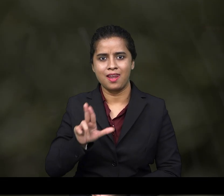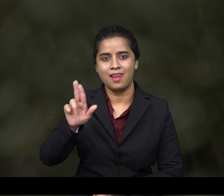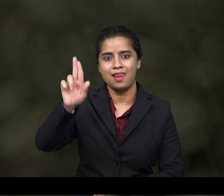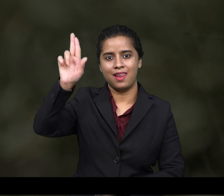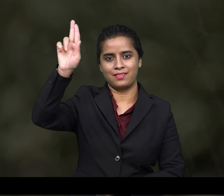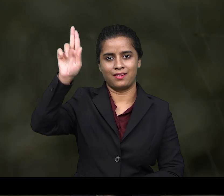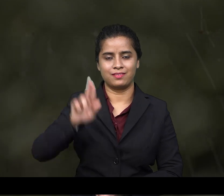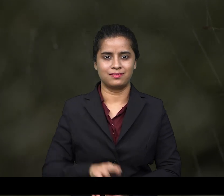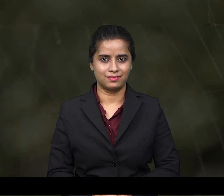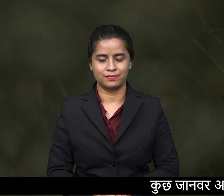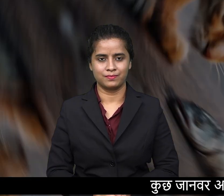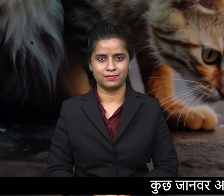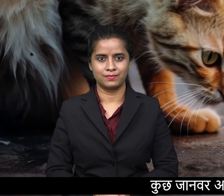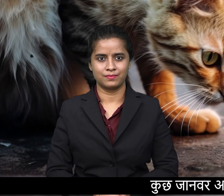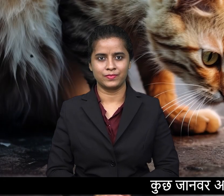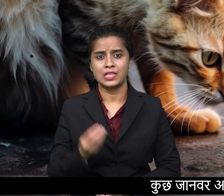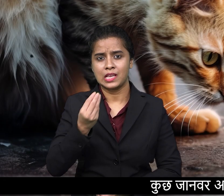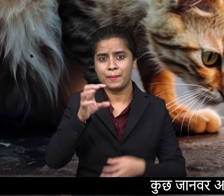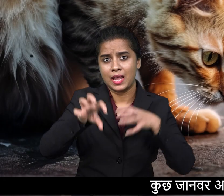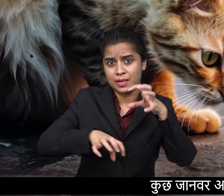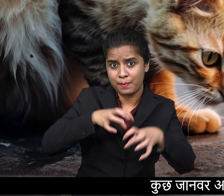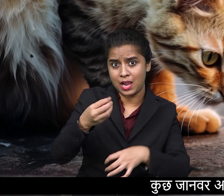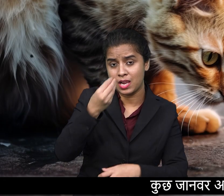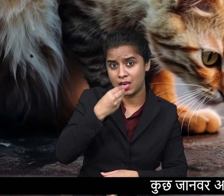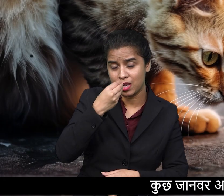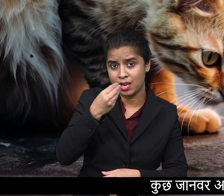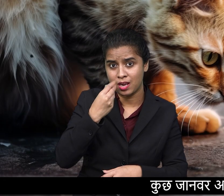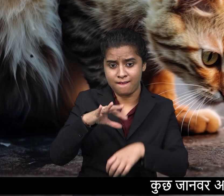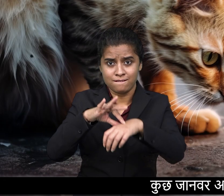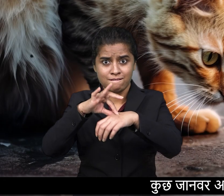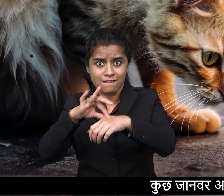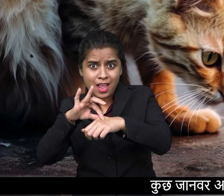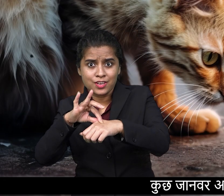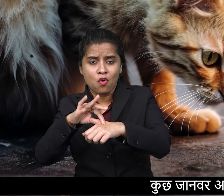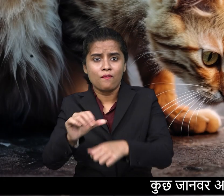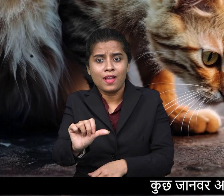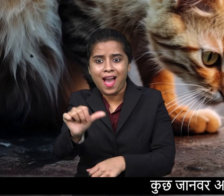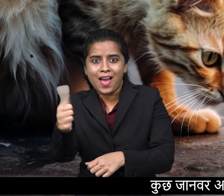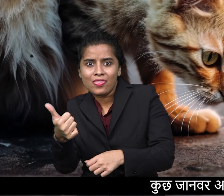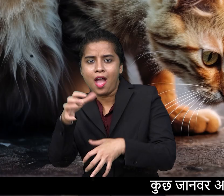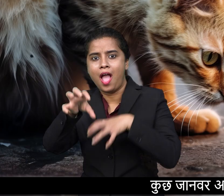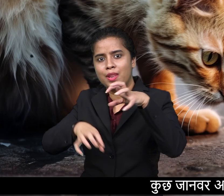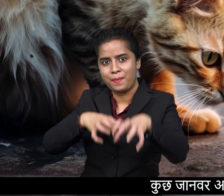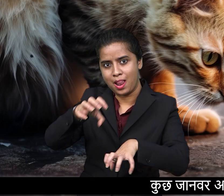छिपकली। कुछ जानवर अन्य जानवरों का मांस खाते हैं,